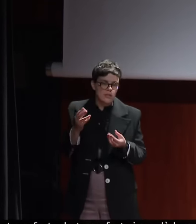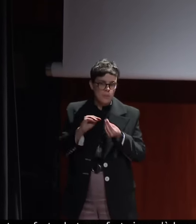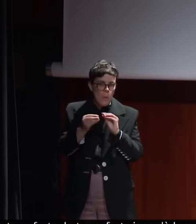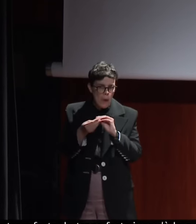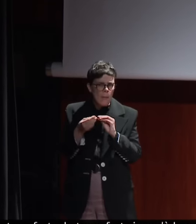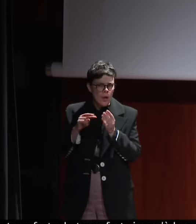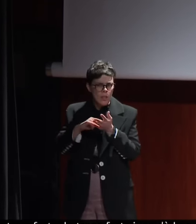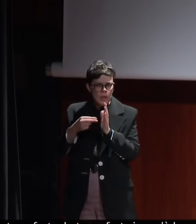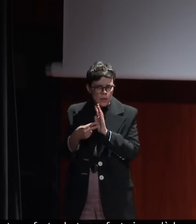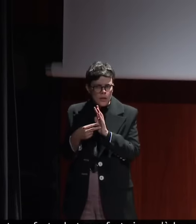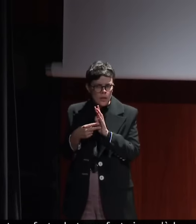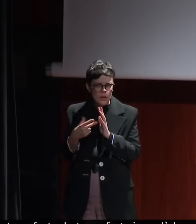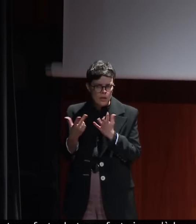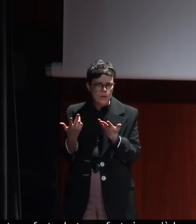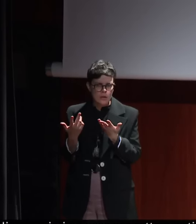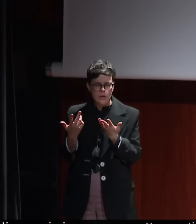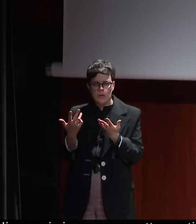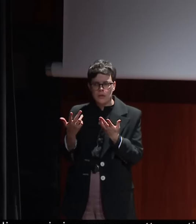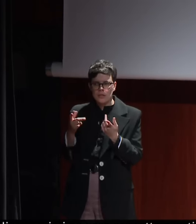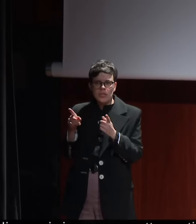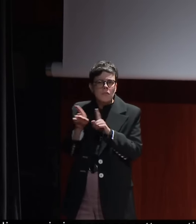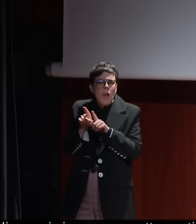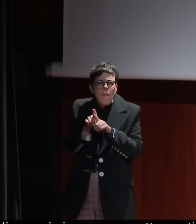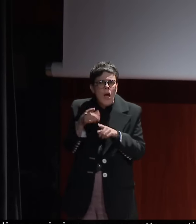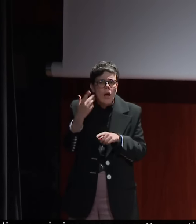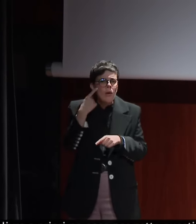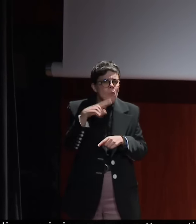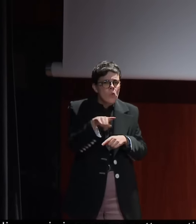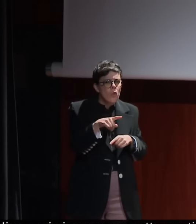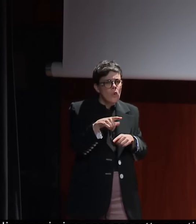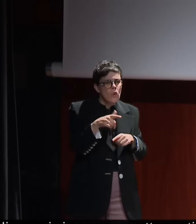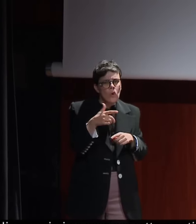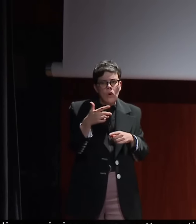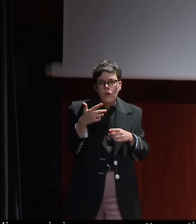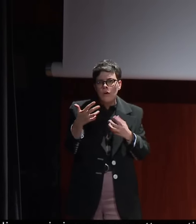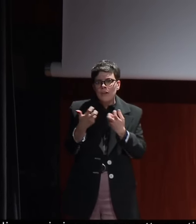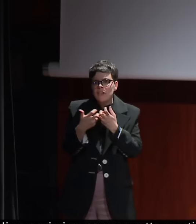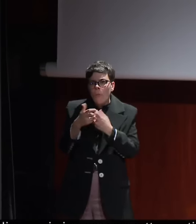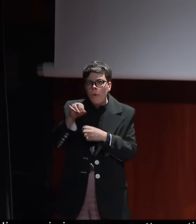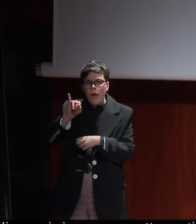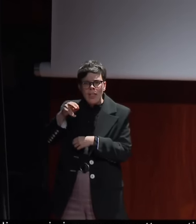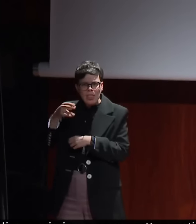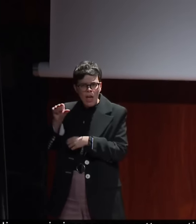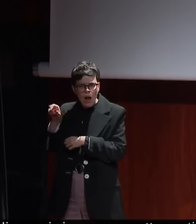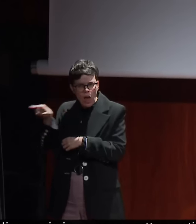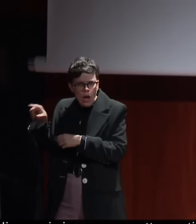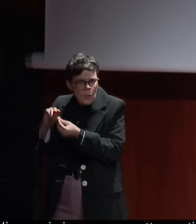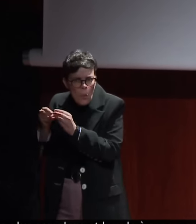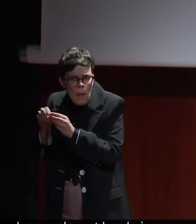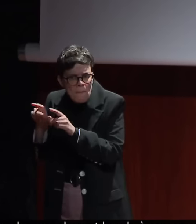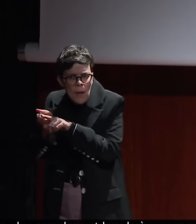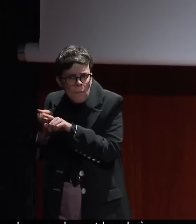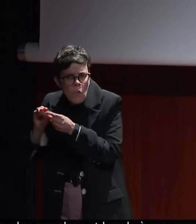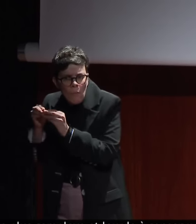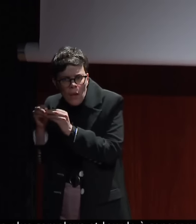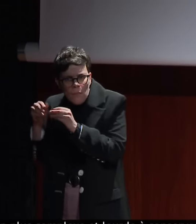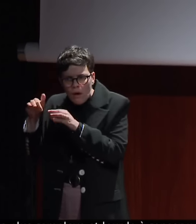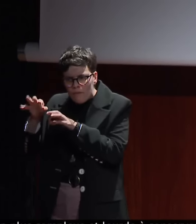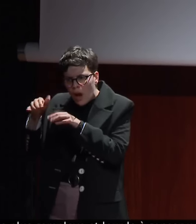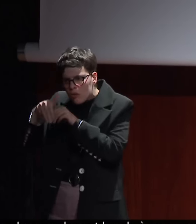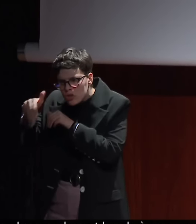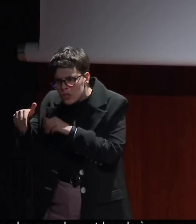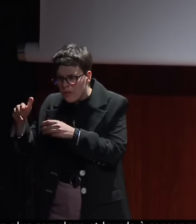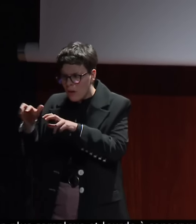Oui, c'est vrai. C'est vrai qu'il y a un problème technique, bien évidemment. Mais c'est comme pour, par exemple, Alina, ils